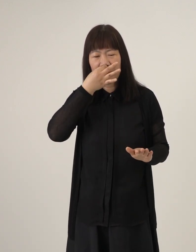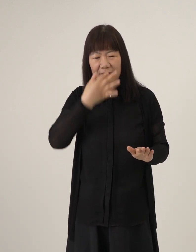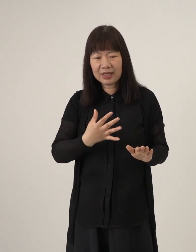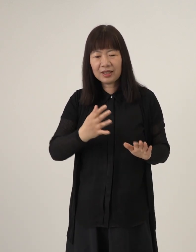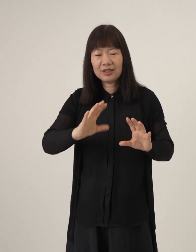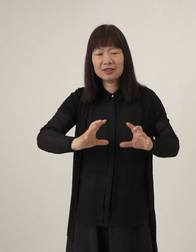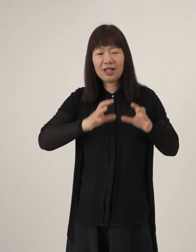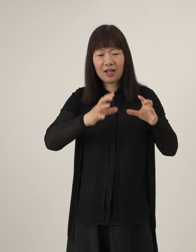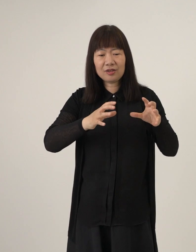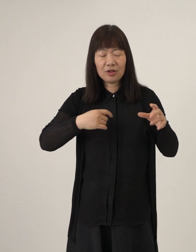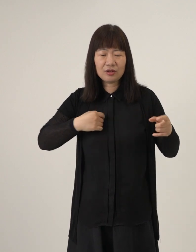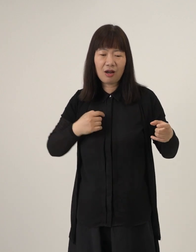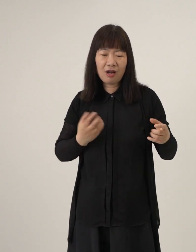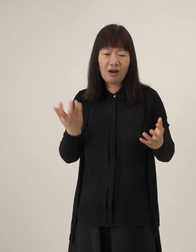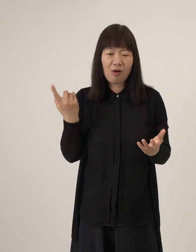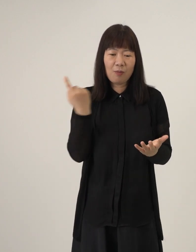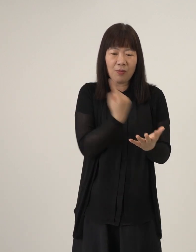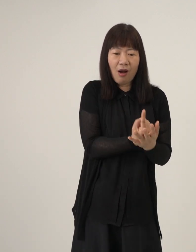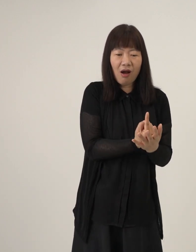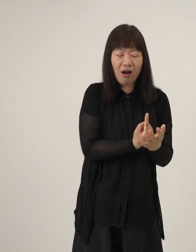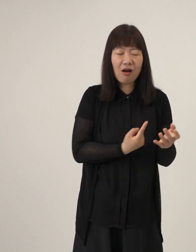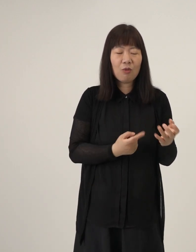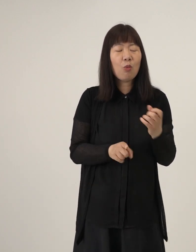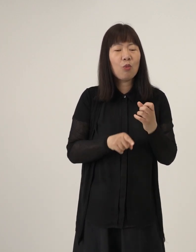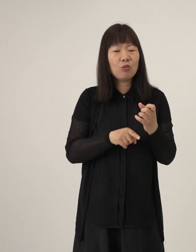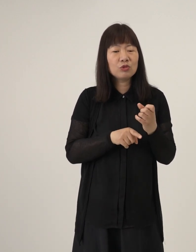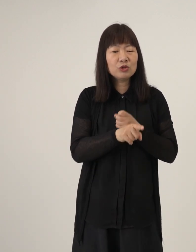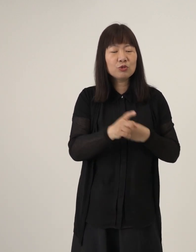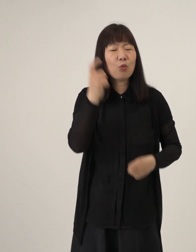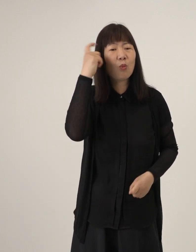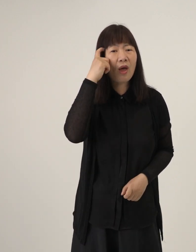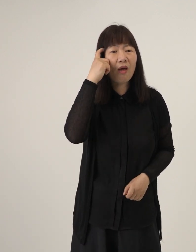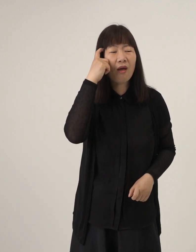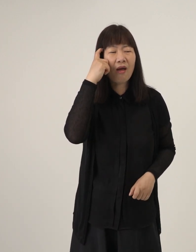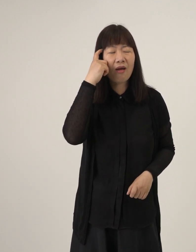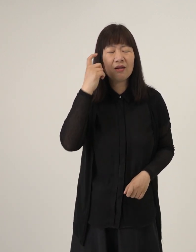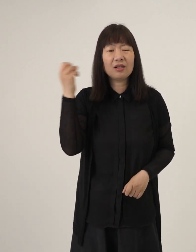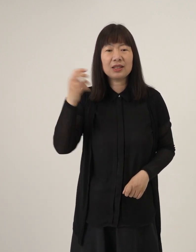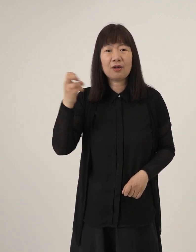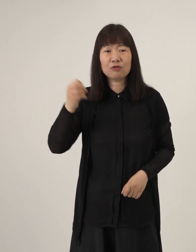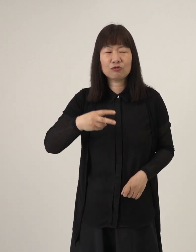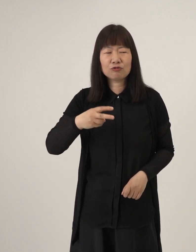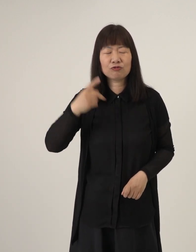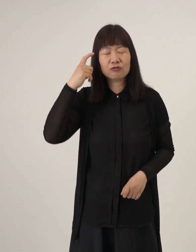내가 무슨 상관이 있을까? 이런 뜬금없는 질문이 자꾸